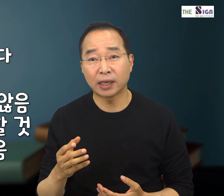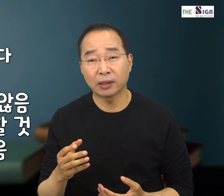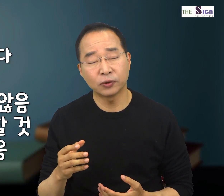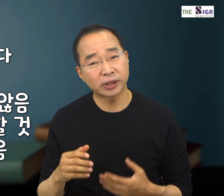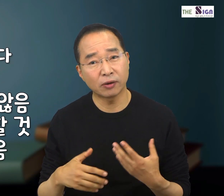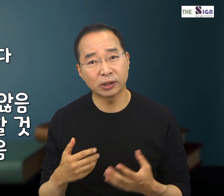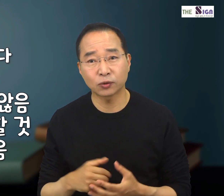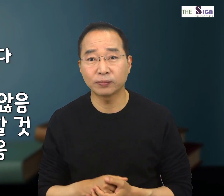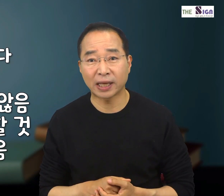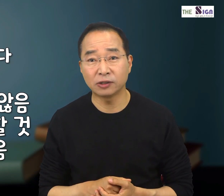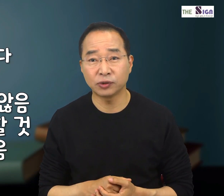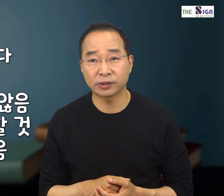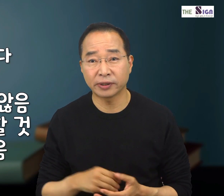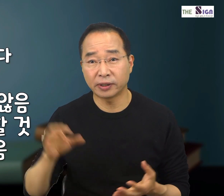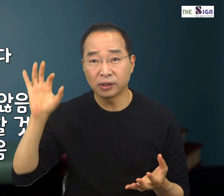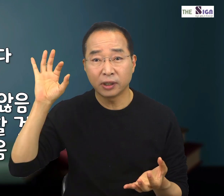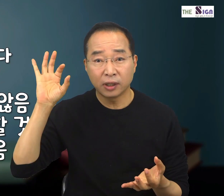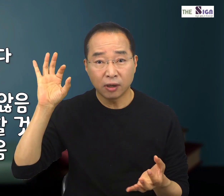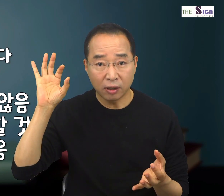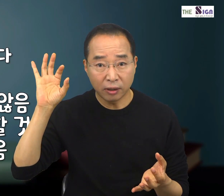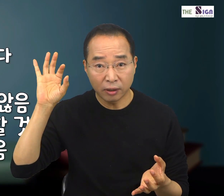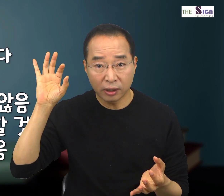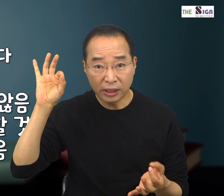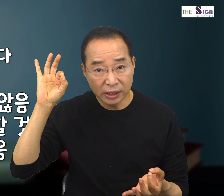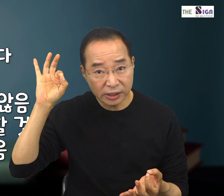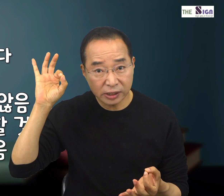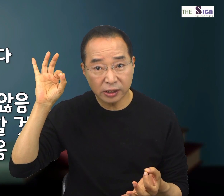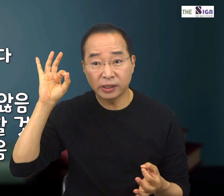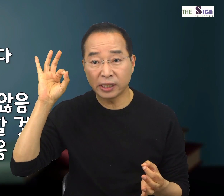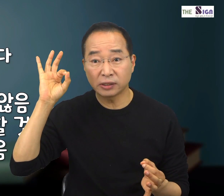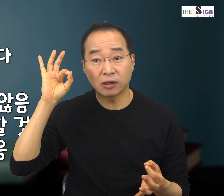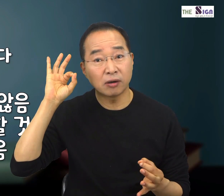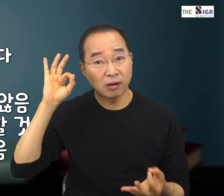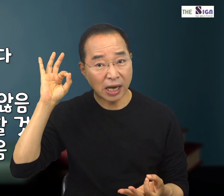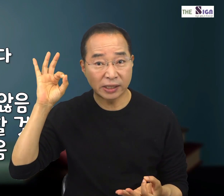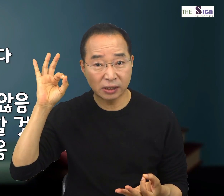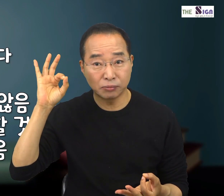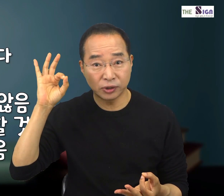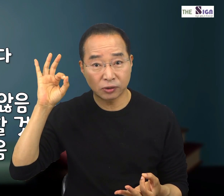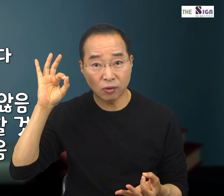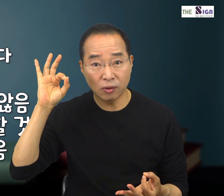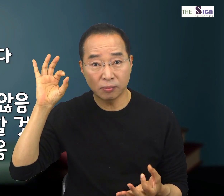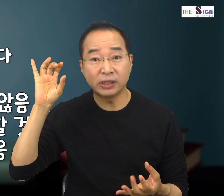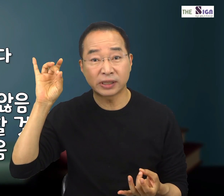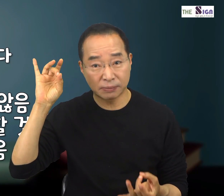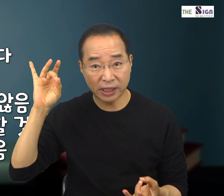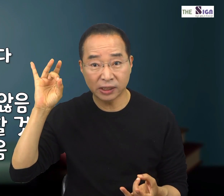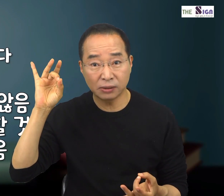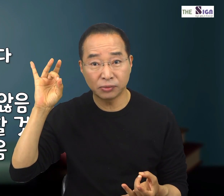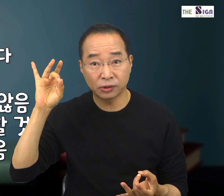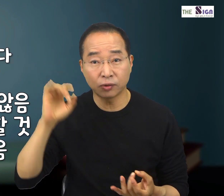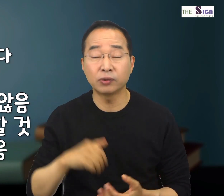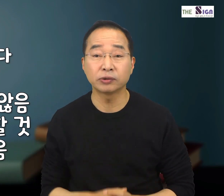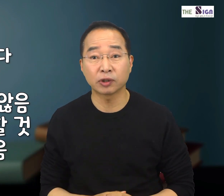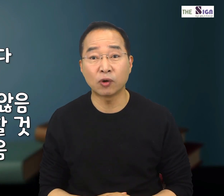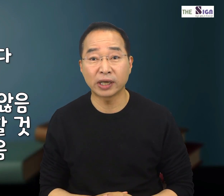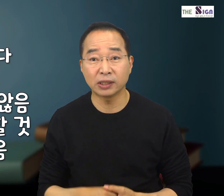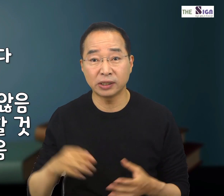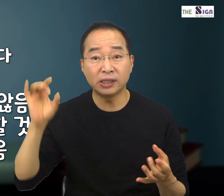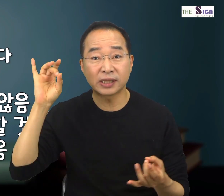이거 사용하는 게 조금 다를 수 있어요. 1, 2지를 해서 하시는 분 있고, 뭐 1, 3지 하시는 분 있고, 권하기는 1, 3지를